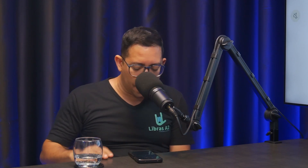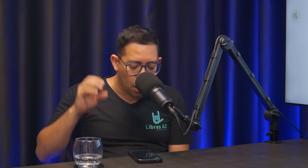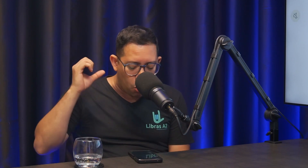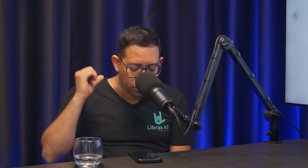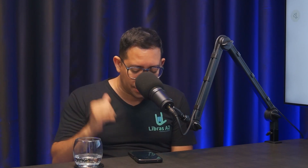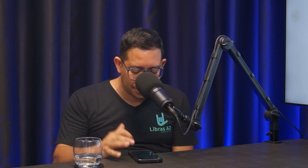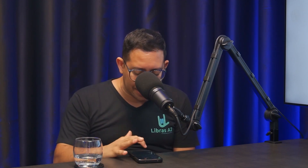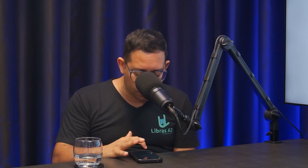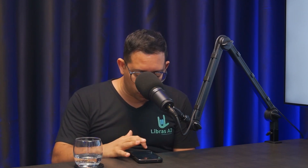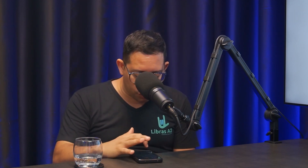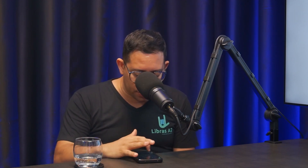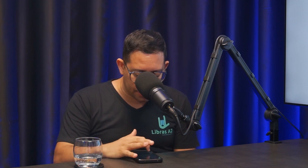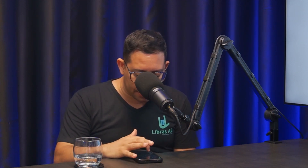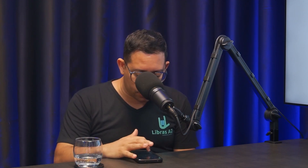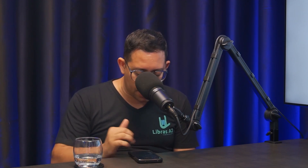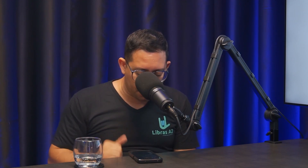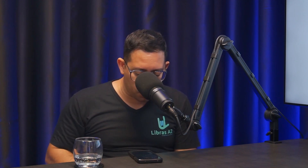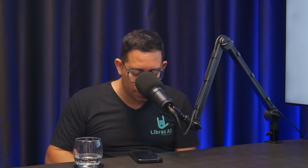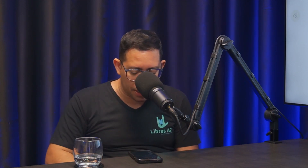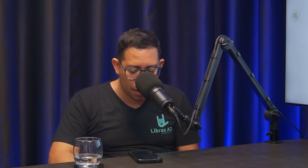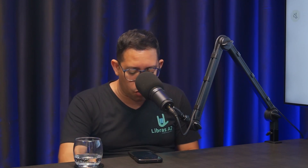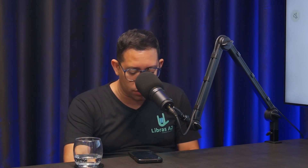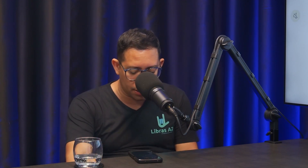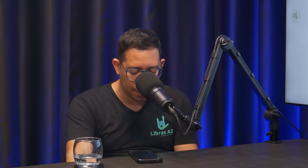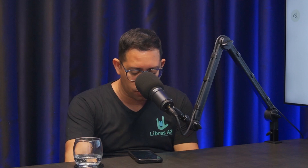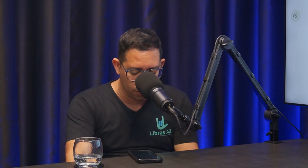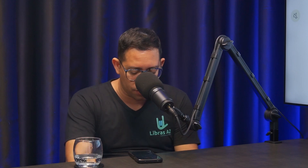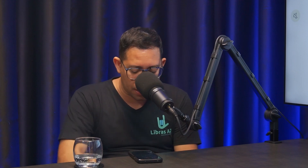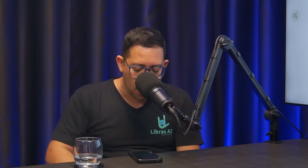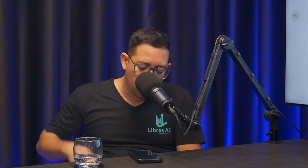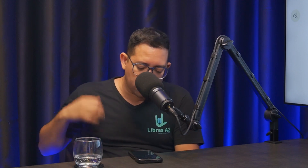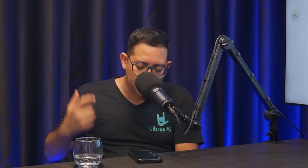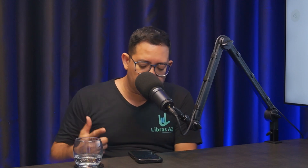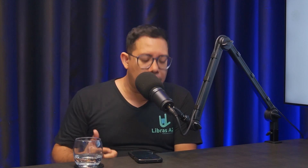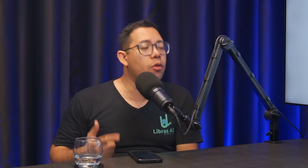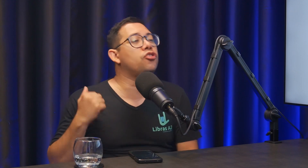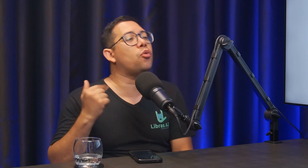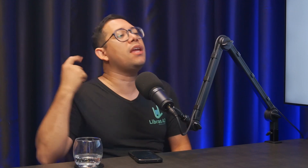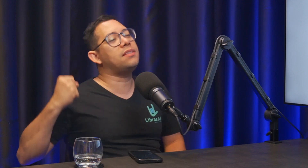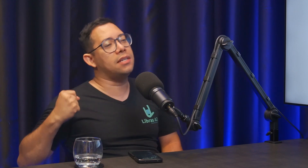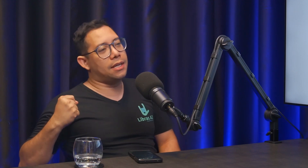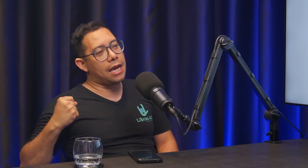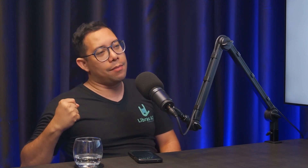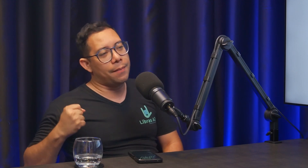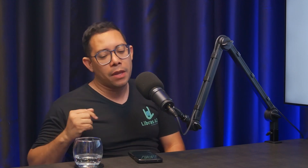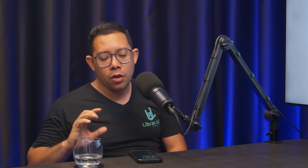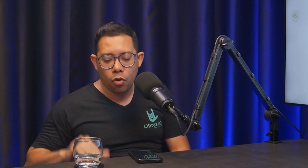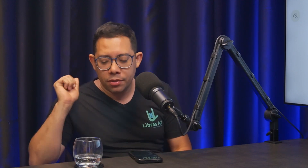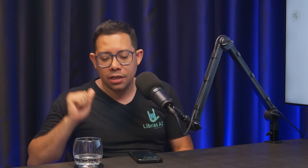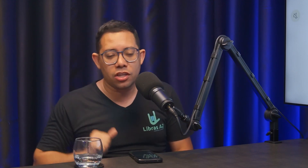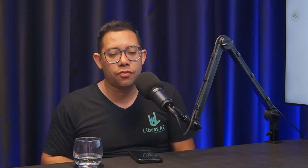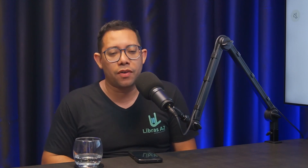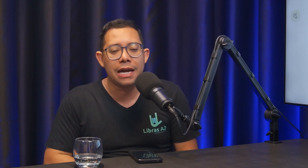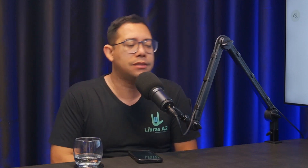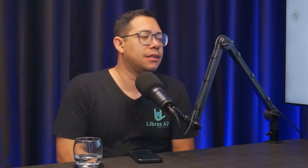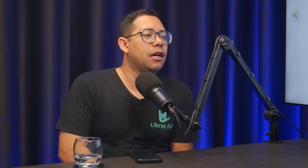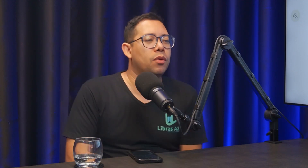O sexto, deixa eu ver se é sexto, hein? Pra não perder na conta que é isso mesmo, né? O sexto sinal é o de conhecer, Kerma. Conhecer. Como que a gente faz conhecer